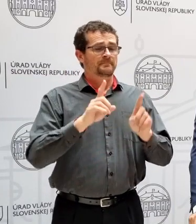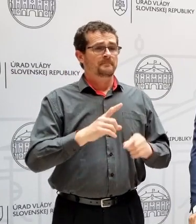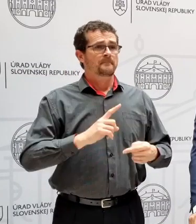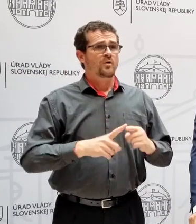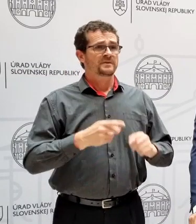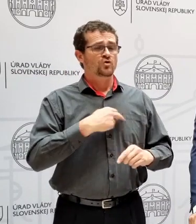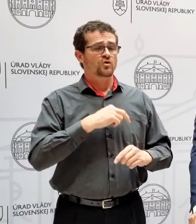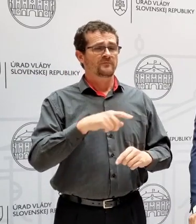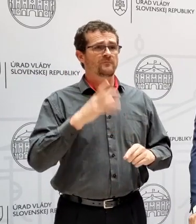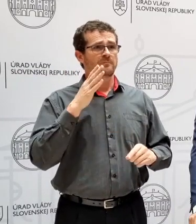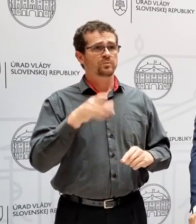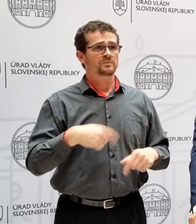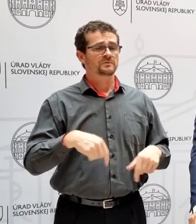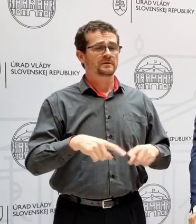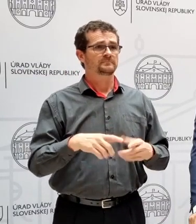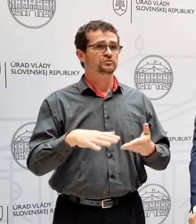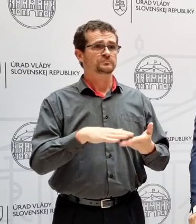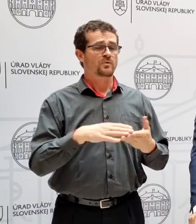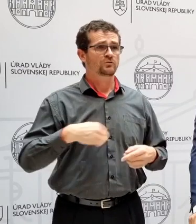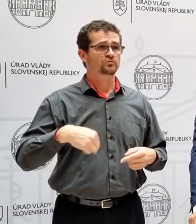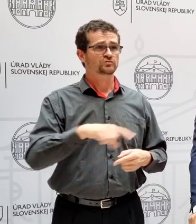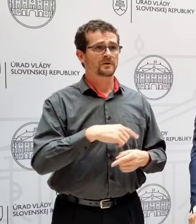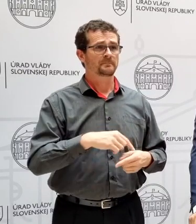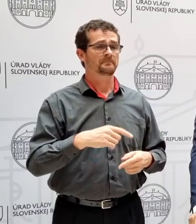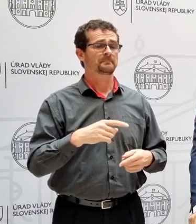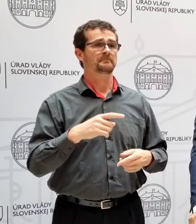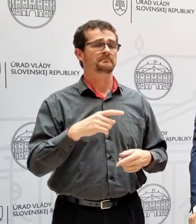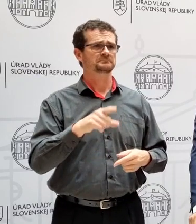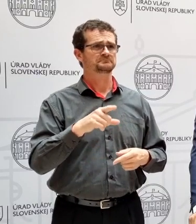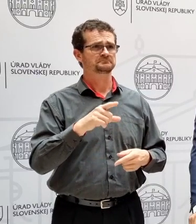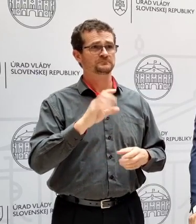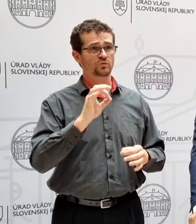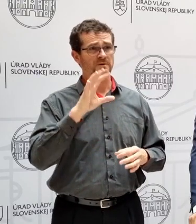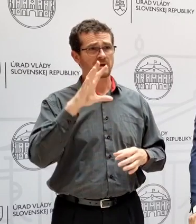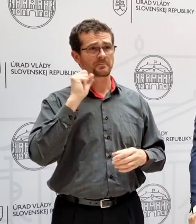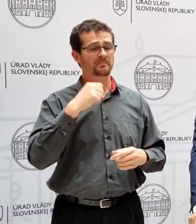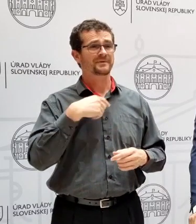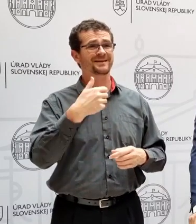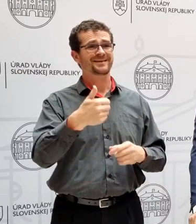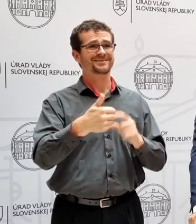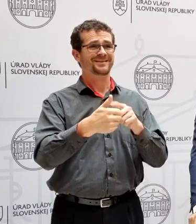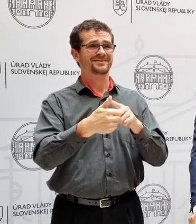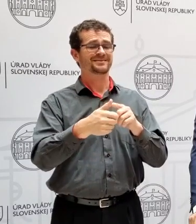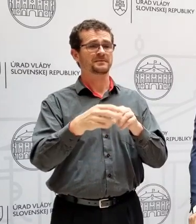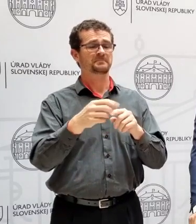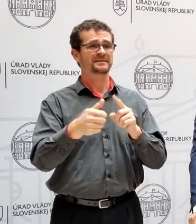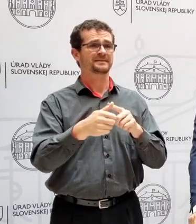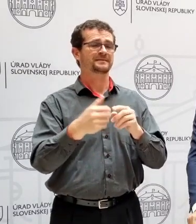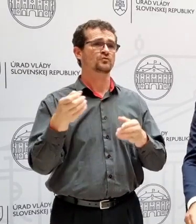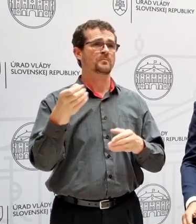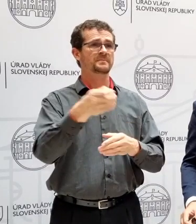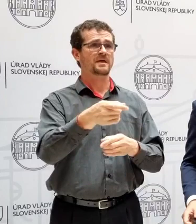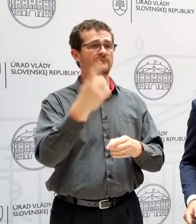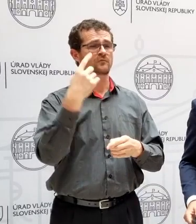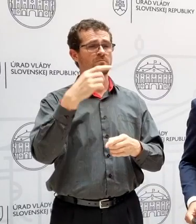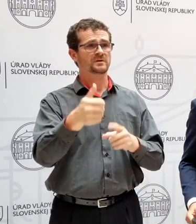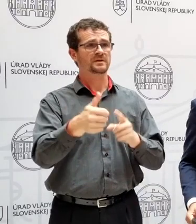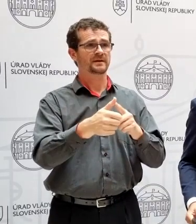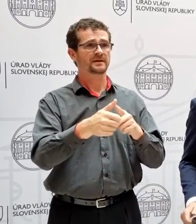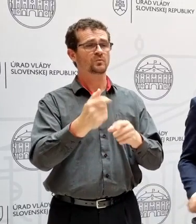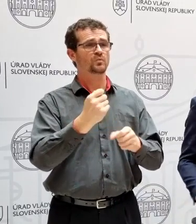politická zodpovednosť bude v podstate spoločná, máme to chápať tak, že ak jeden, niektorý z tých nominantov,